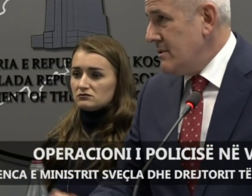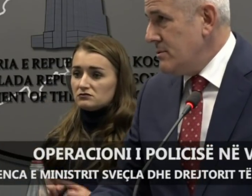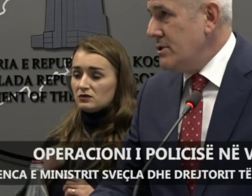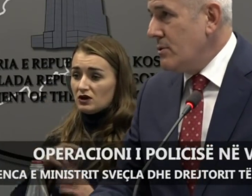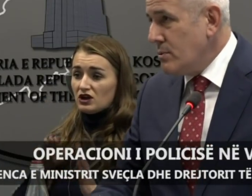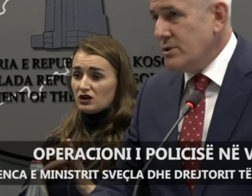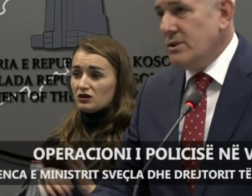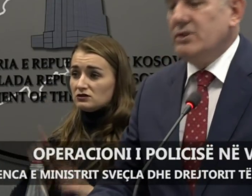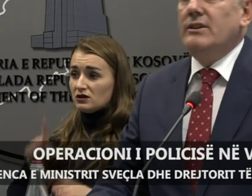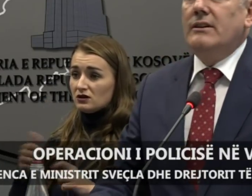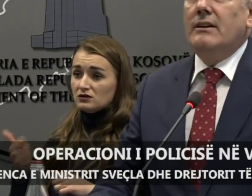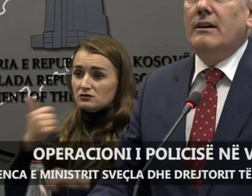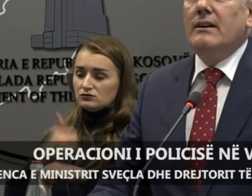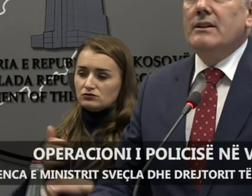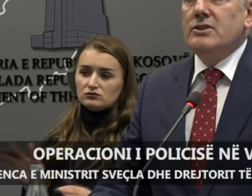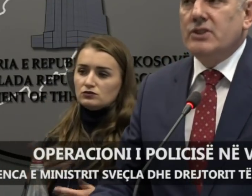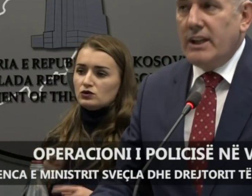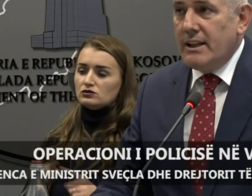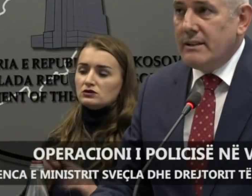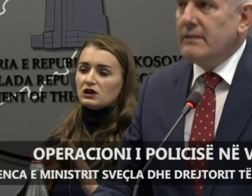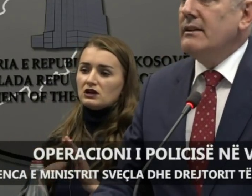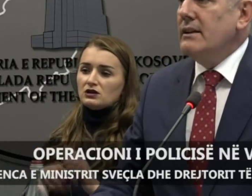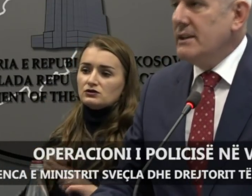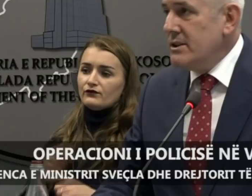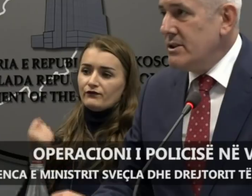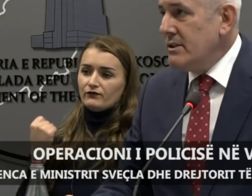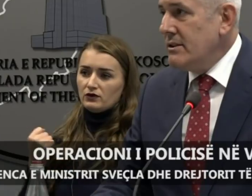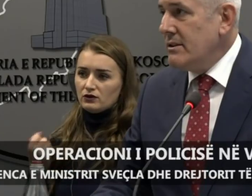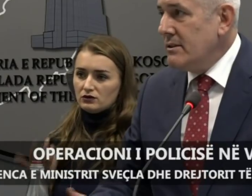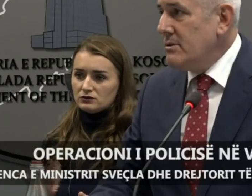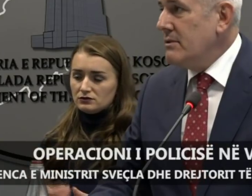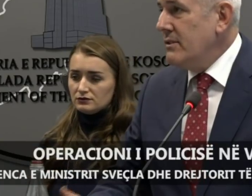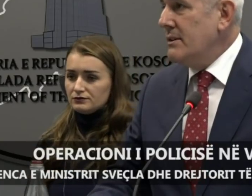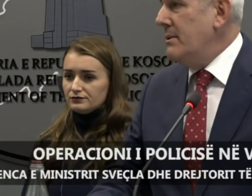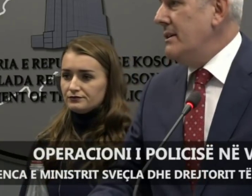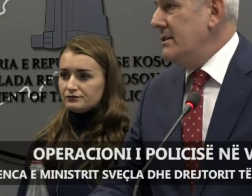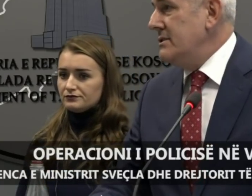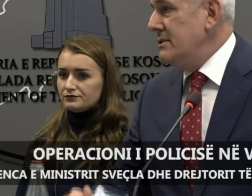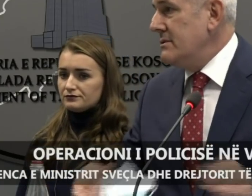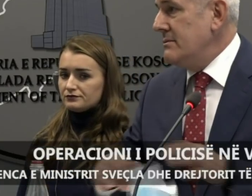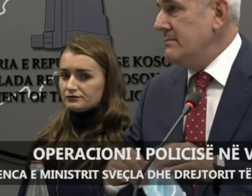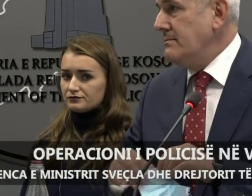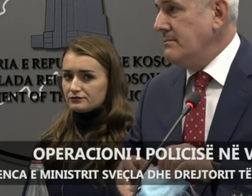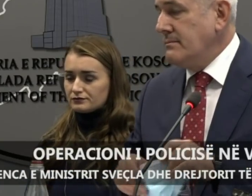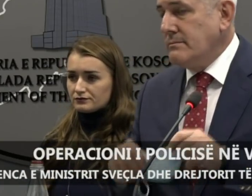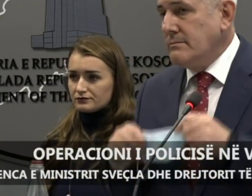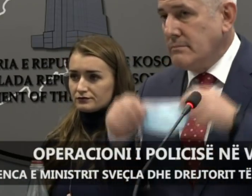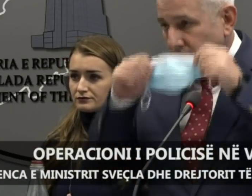Kështu që kushdo që shkel ligjën, do të vijet para drejtë.